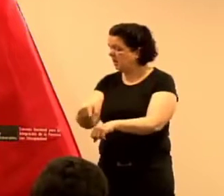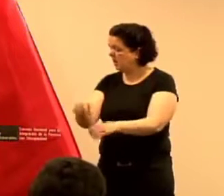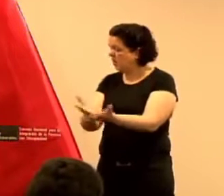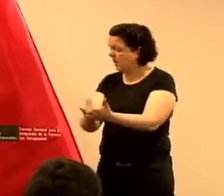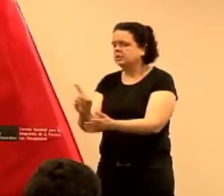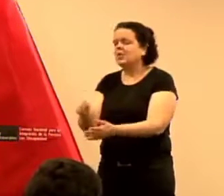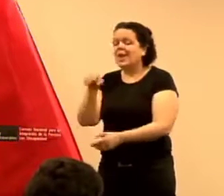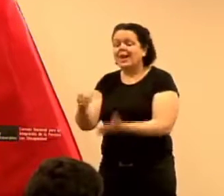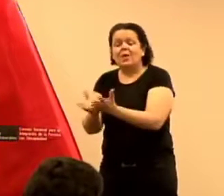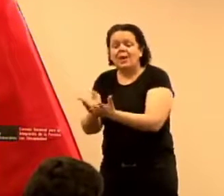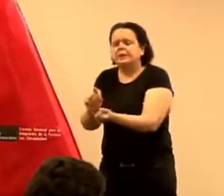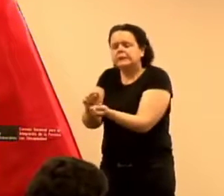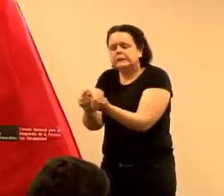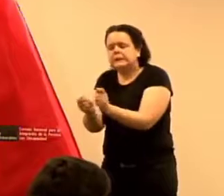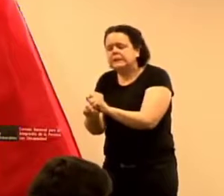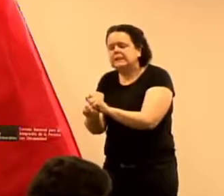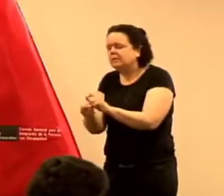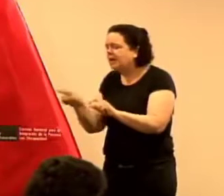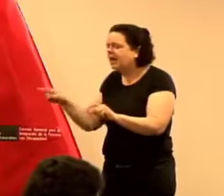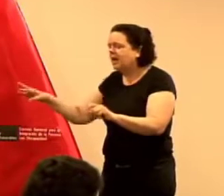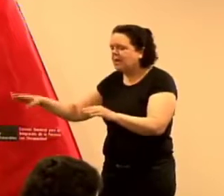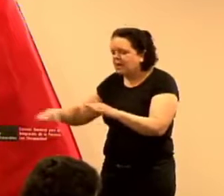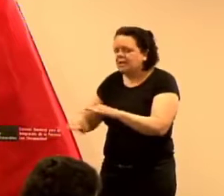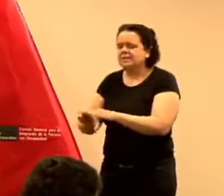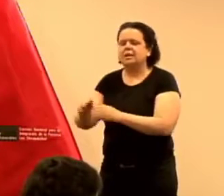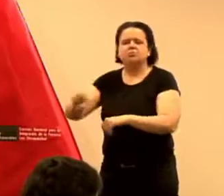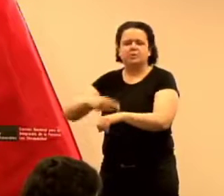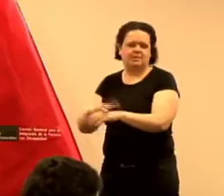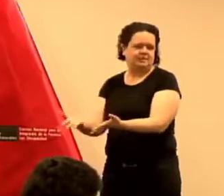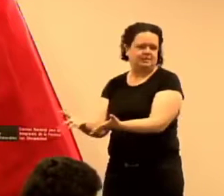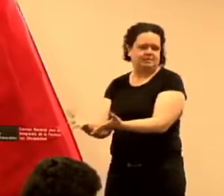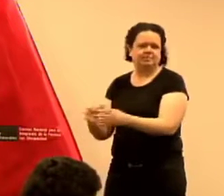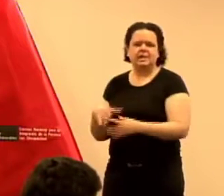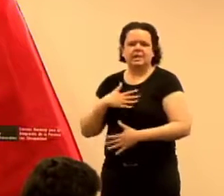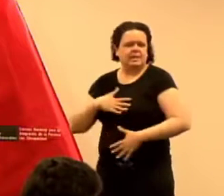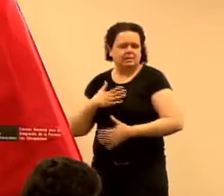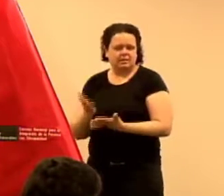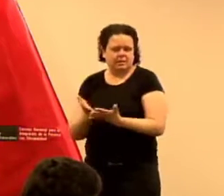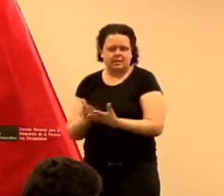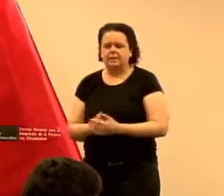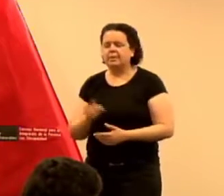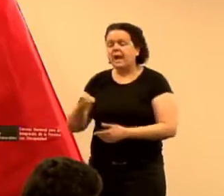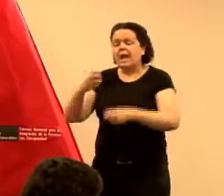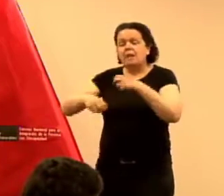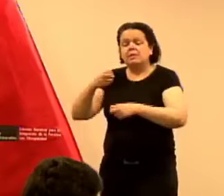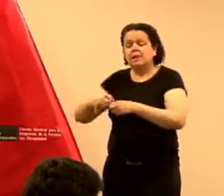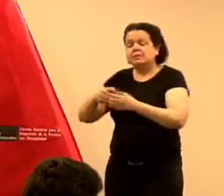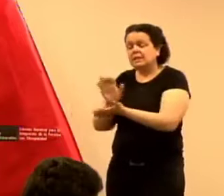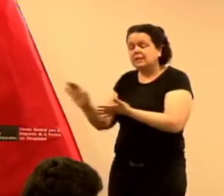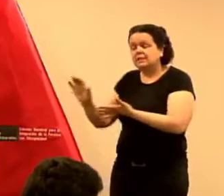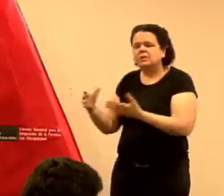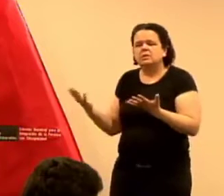Porque en línea con el modelo social y el modelo de derecho de la discapacidad, el problema de la exclusión